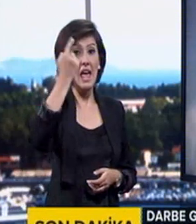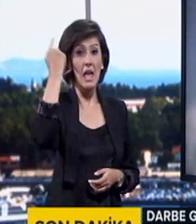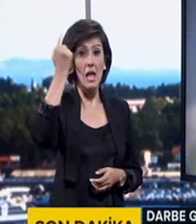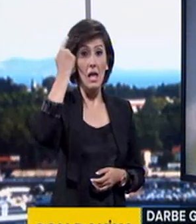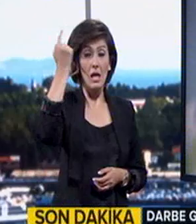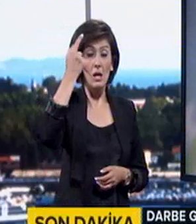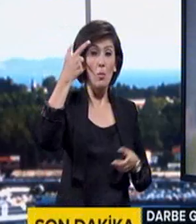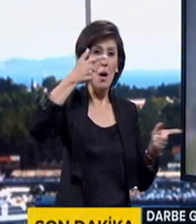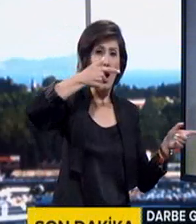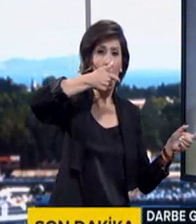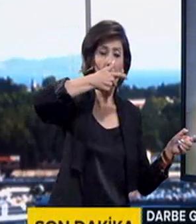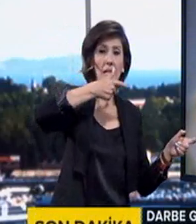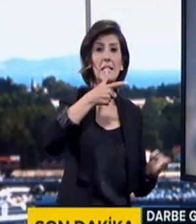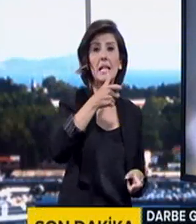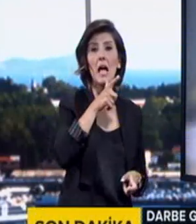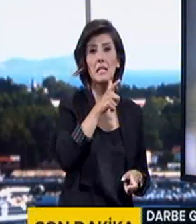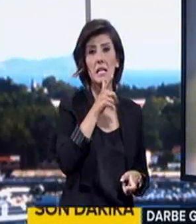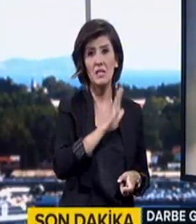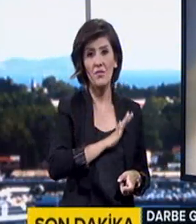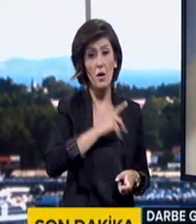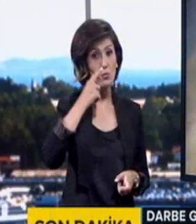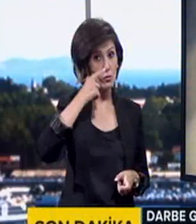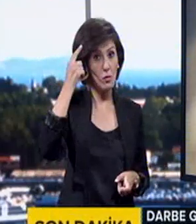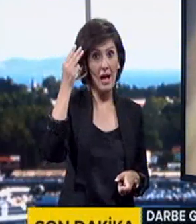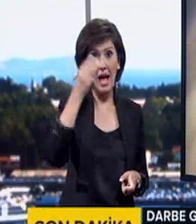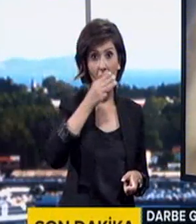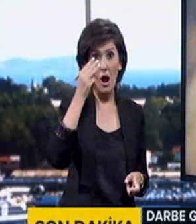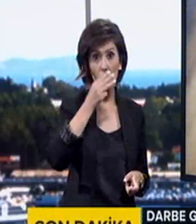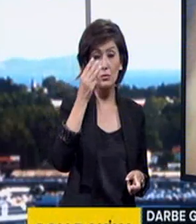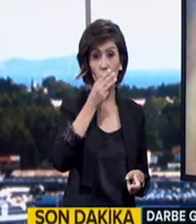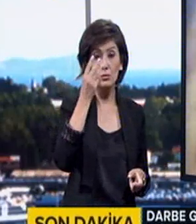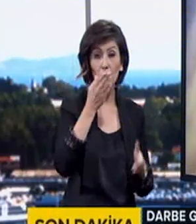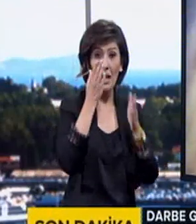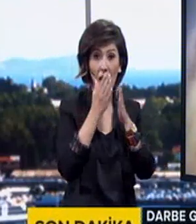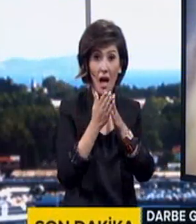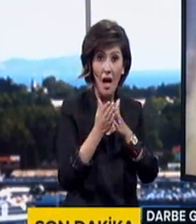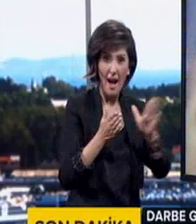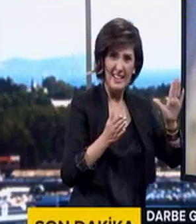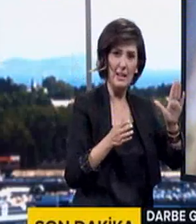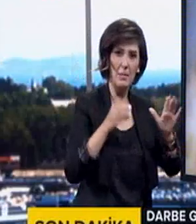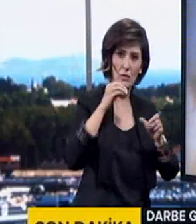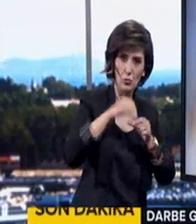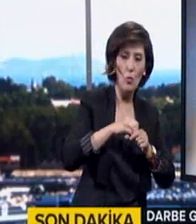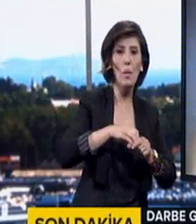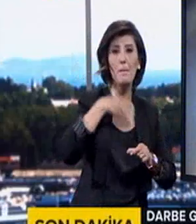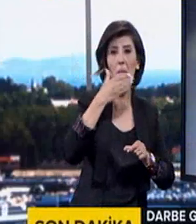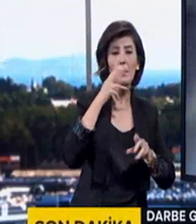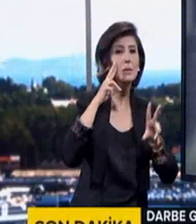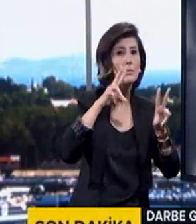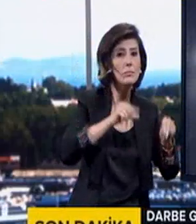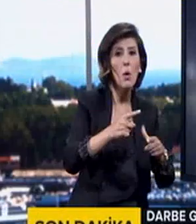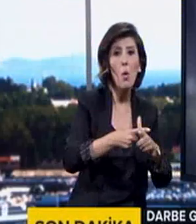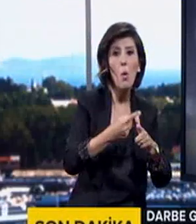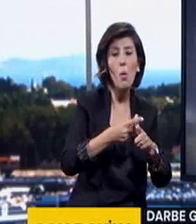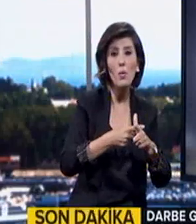Helikopterden açılan ateş, silah sesleri. Cumhurbaşkanı Recep Tayyip Erdoğan'ın ayrılmasının ardından Marmaris'te konakladığı otele